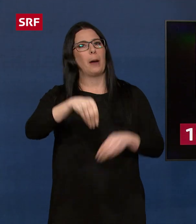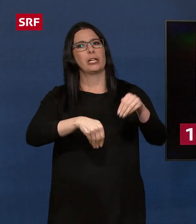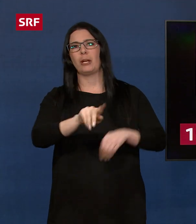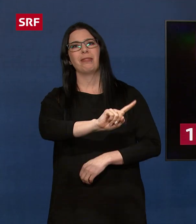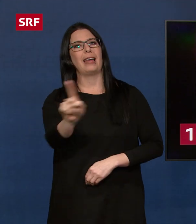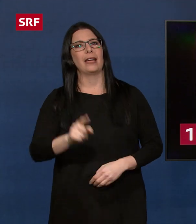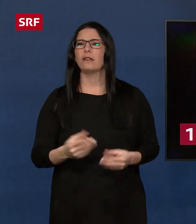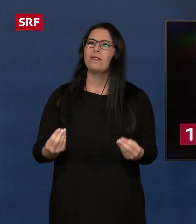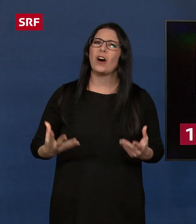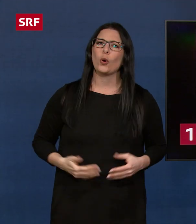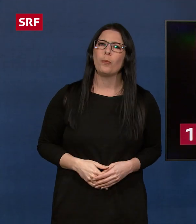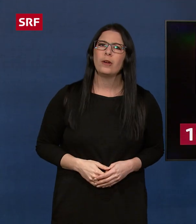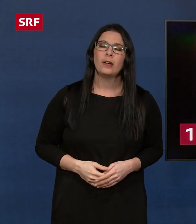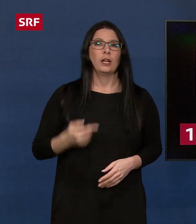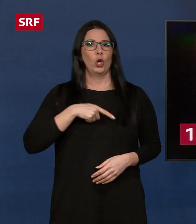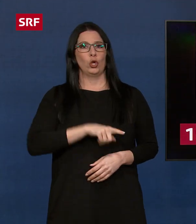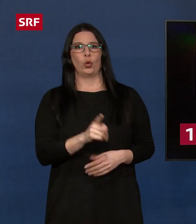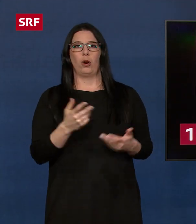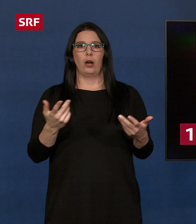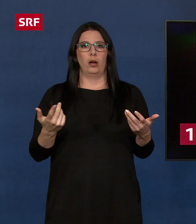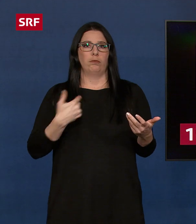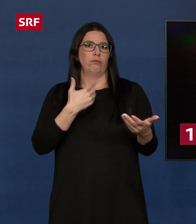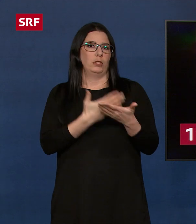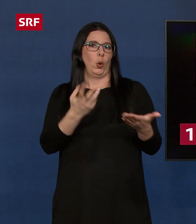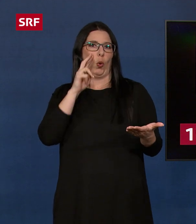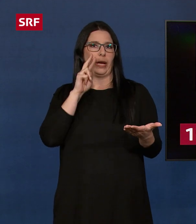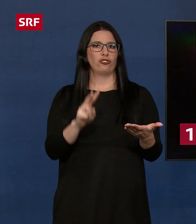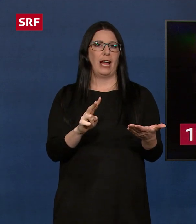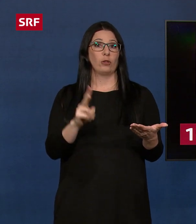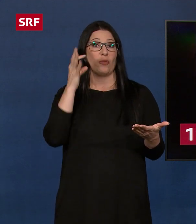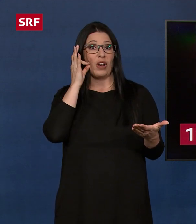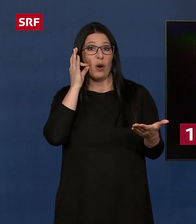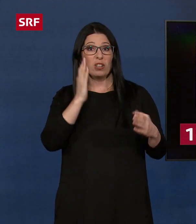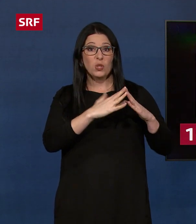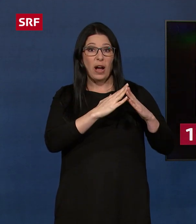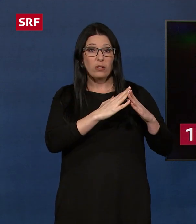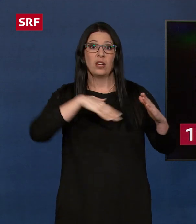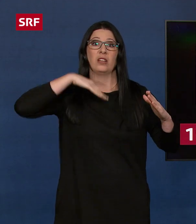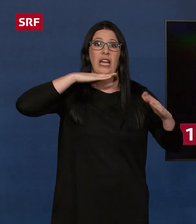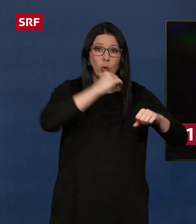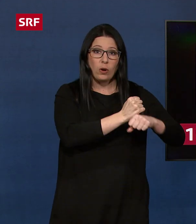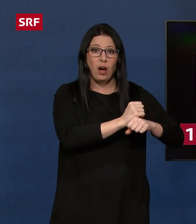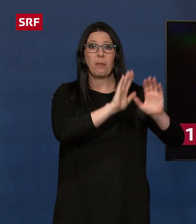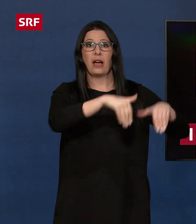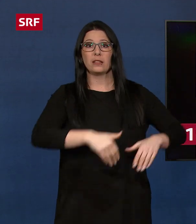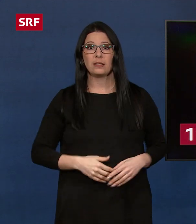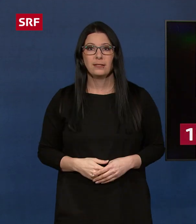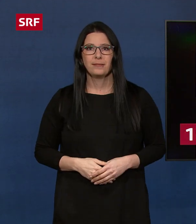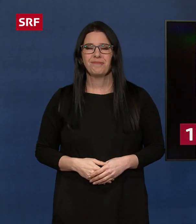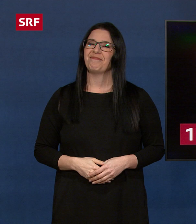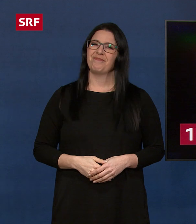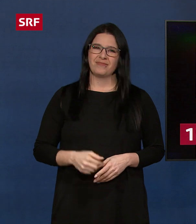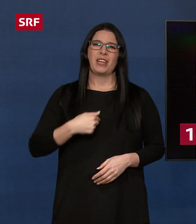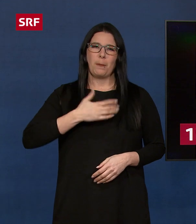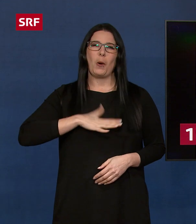war der Grund? Ja, ich habe den Grund so angeschaut, Frauen eigenes Zuhause genug zu arbeiten. Frau ist mir